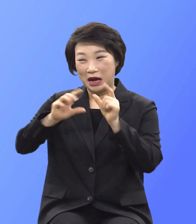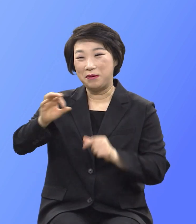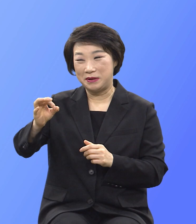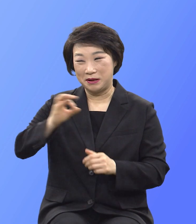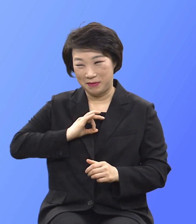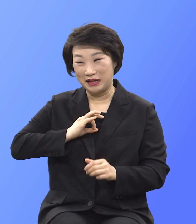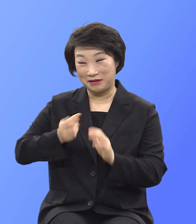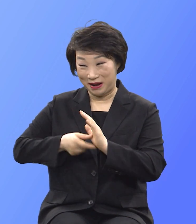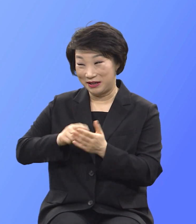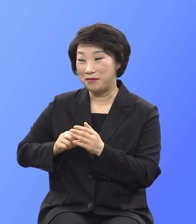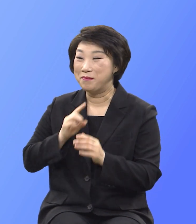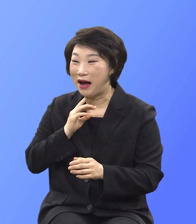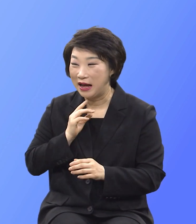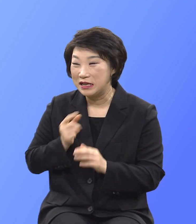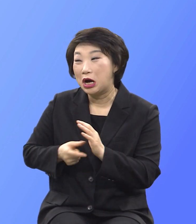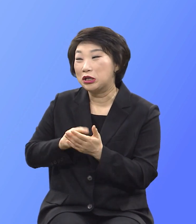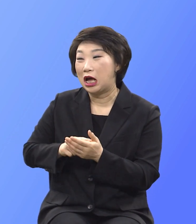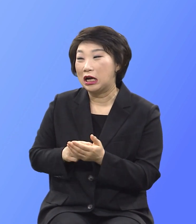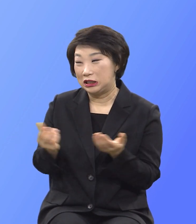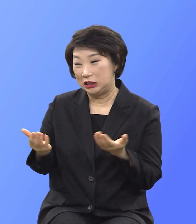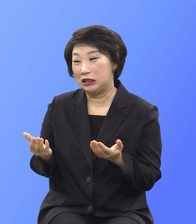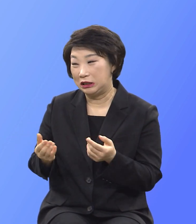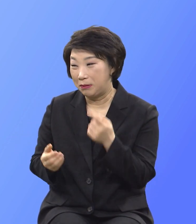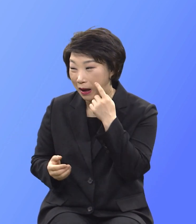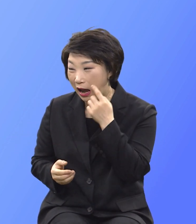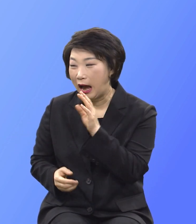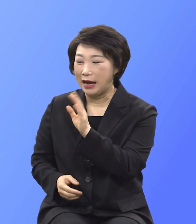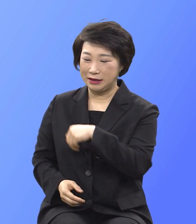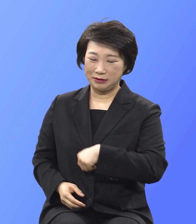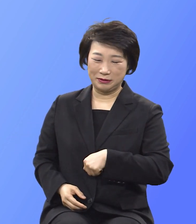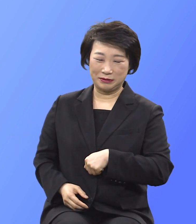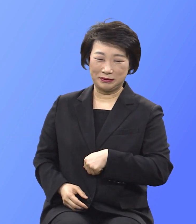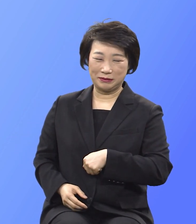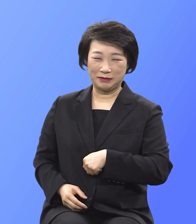생활비 나올 만큼만 적당히 해. 그러면